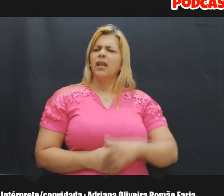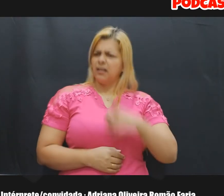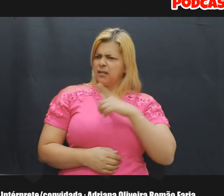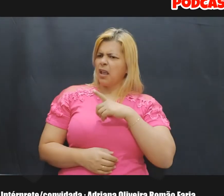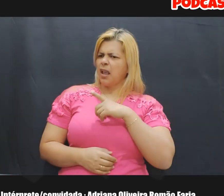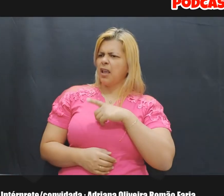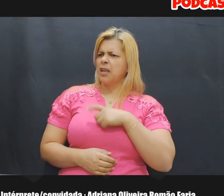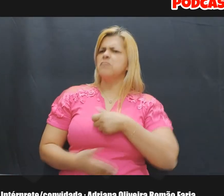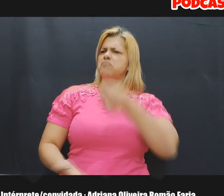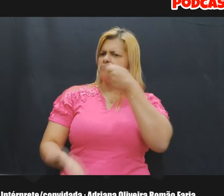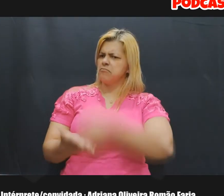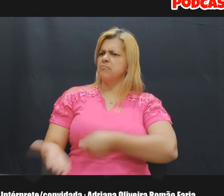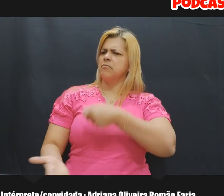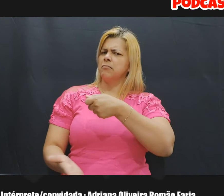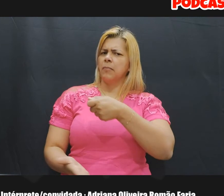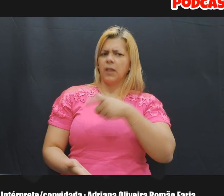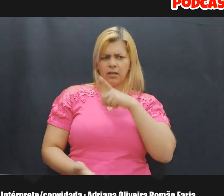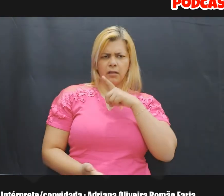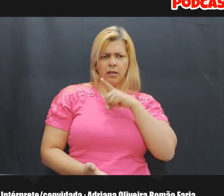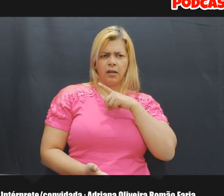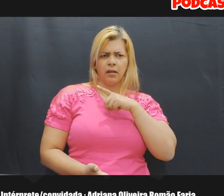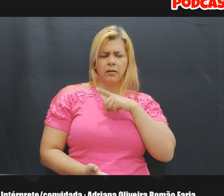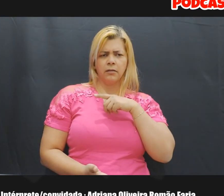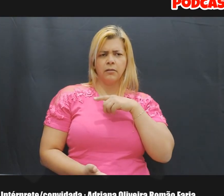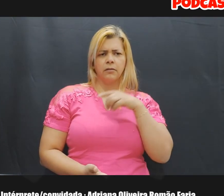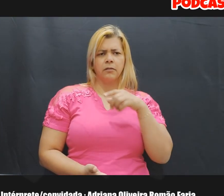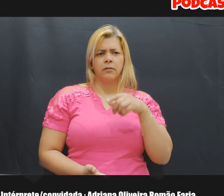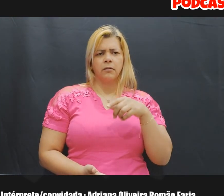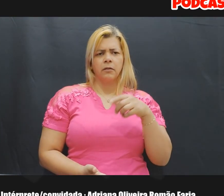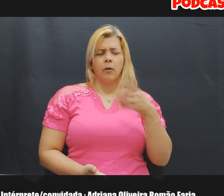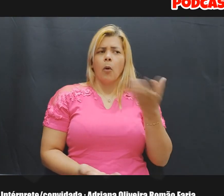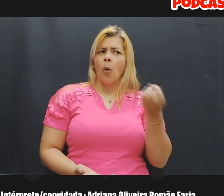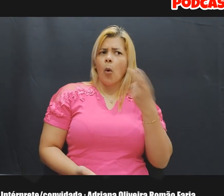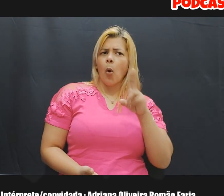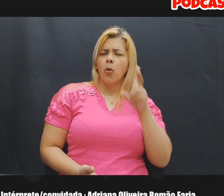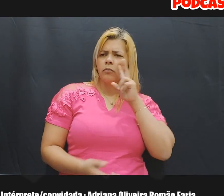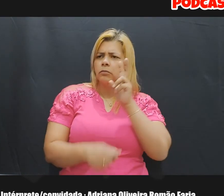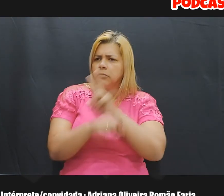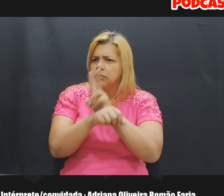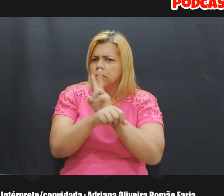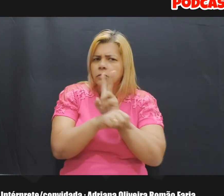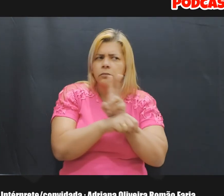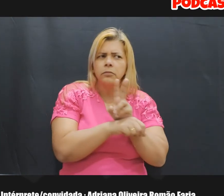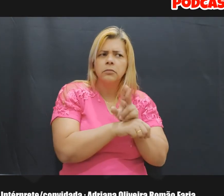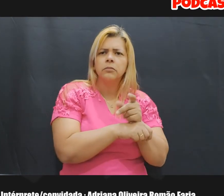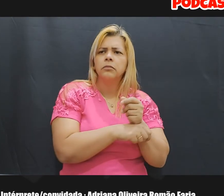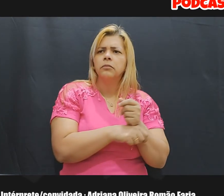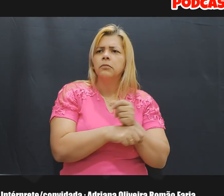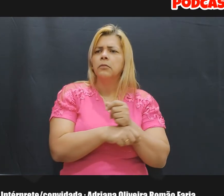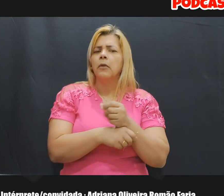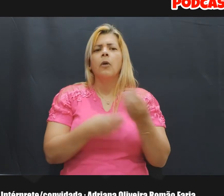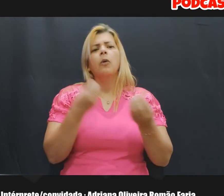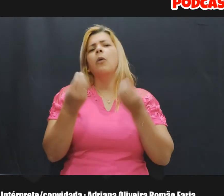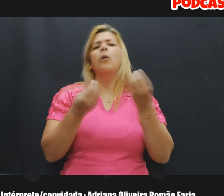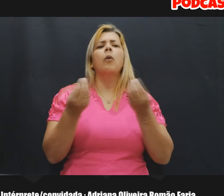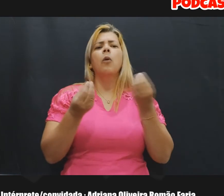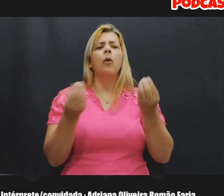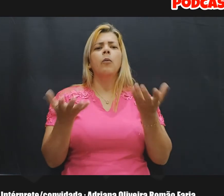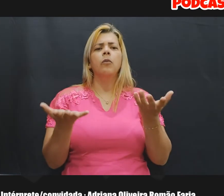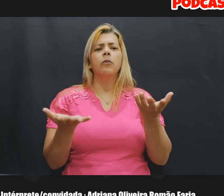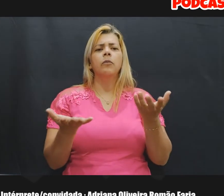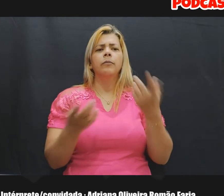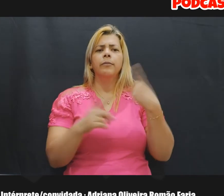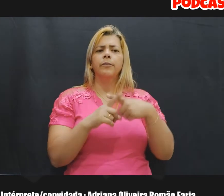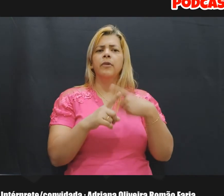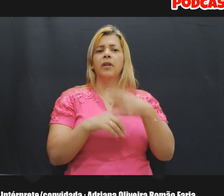aqueles que não cumprem? Existe, em primeiro lugar, uma fiscalização sobre isso? Como que é o comportamento na web? Até porque na